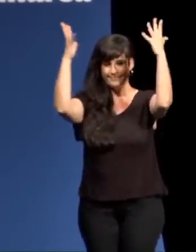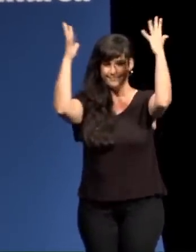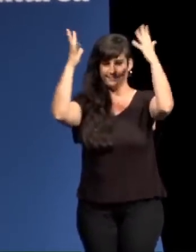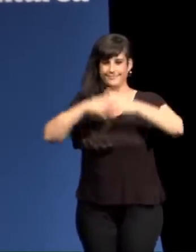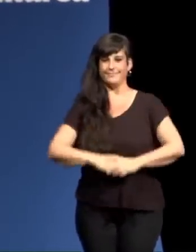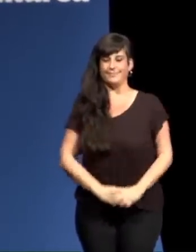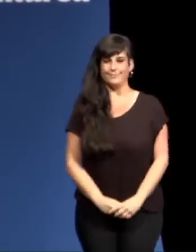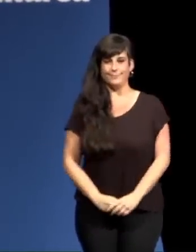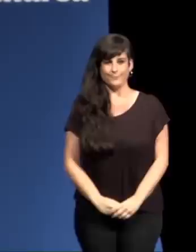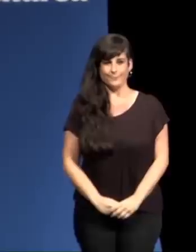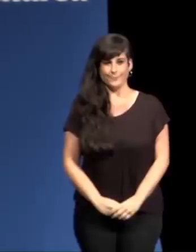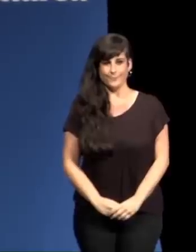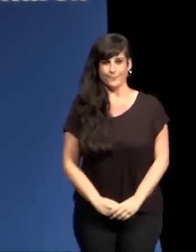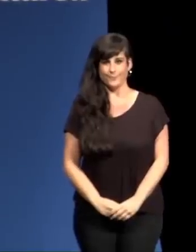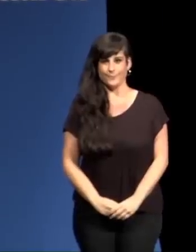Bueno,